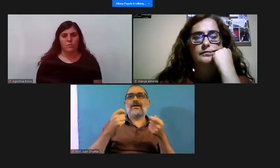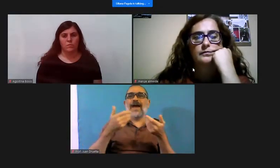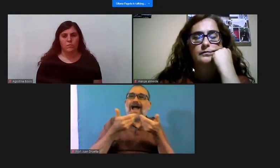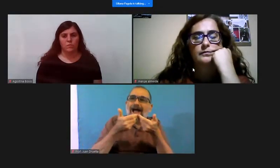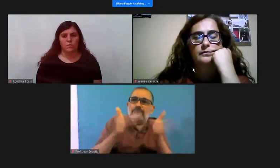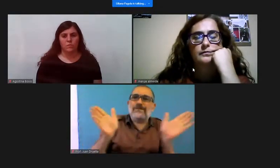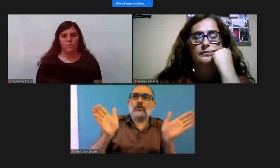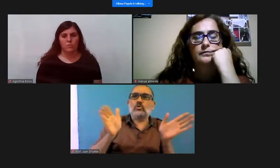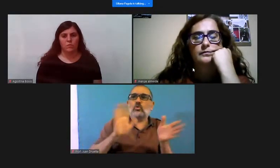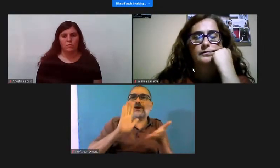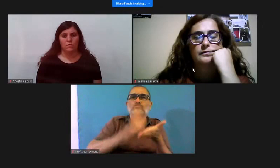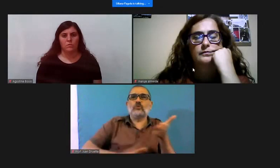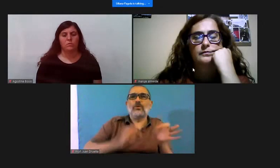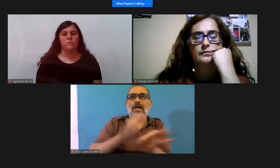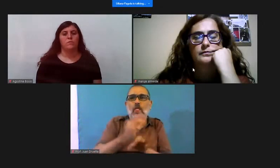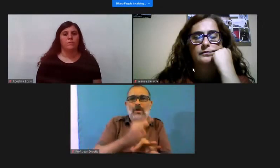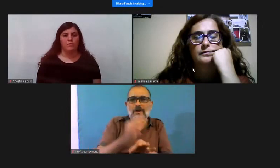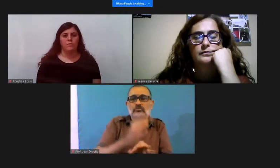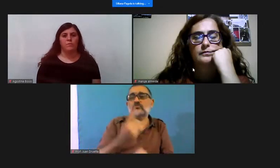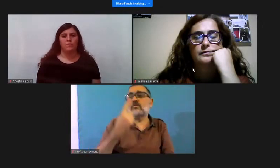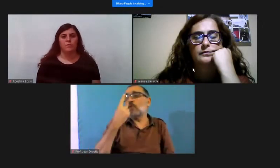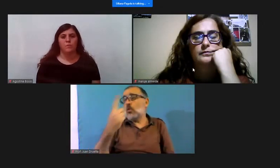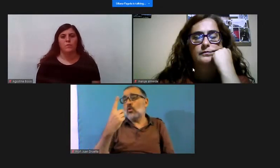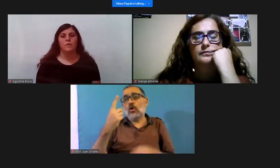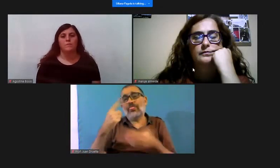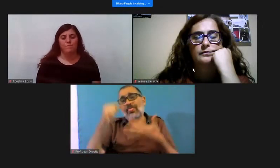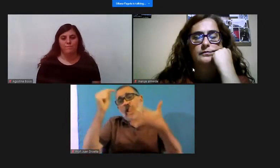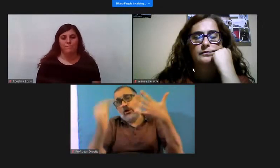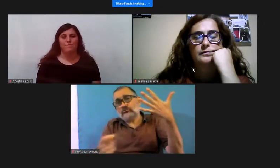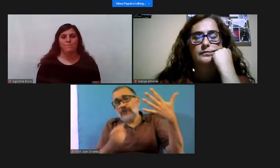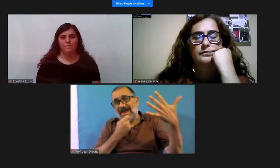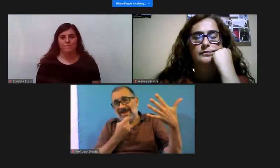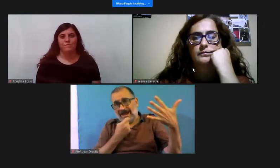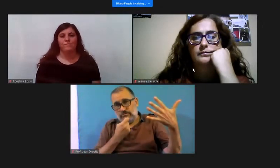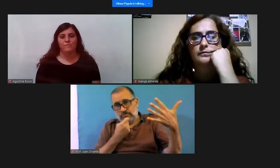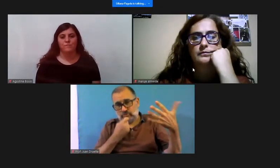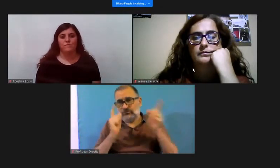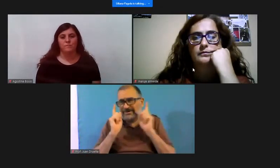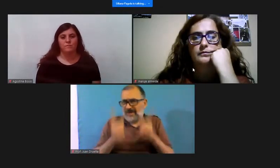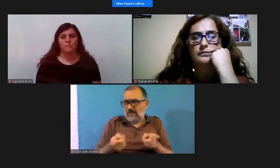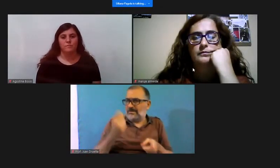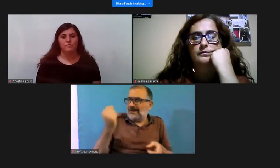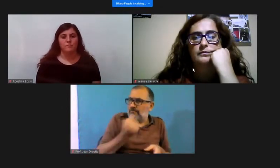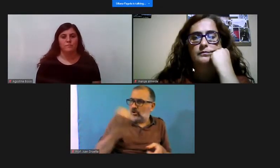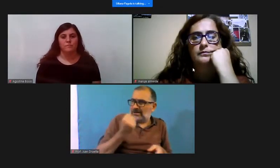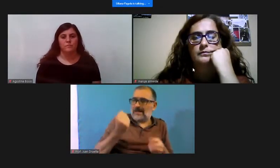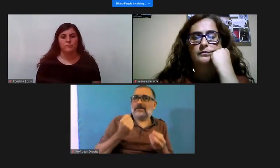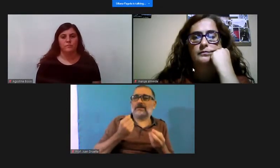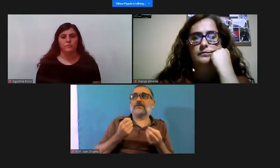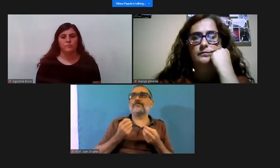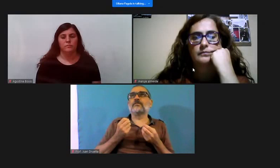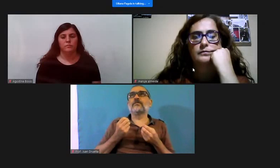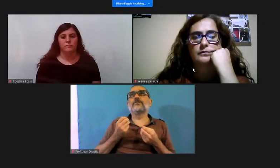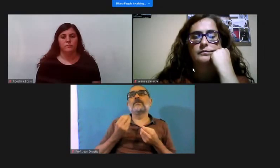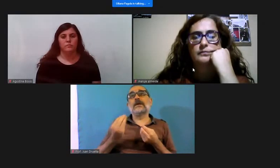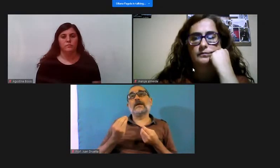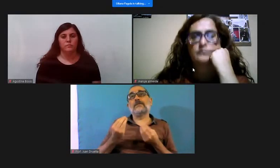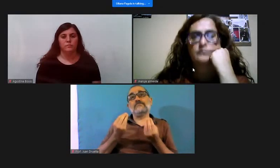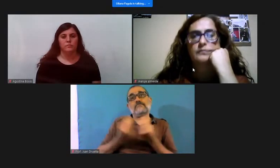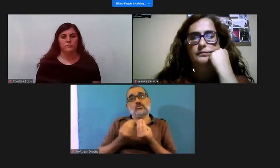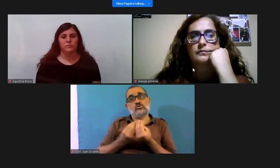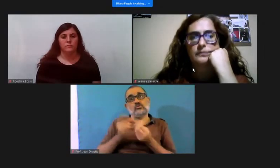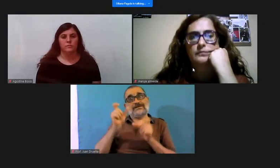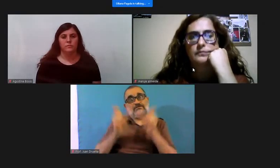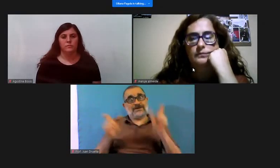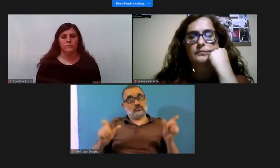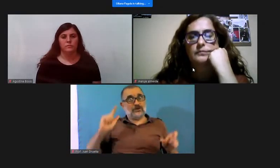lucha, esta cuestión de esta ruptura para una apertura hacia la educación. Este es uno de los ejemplos, ¿no?